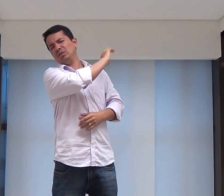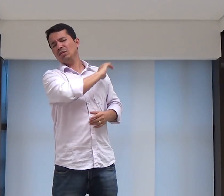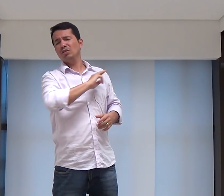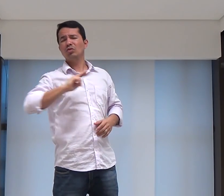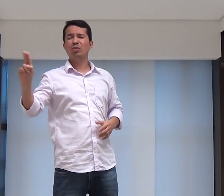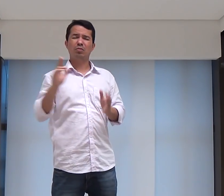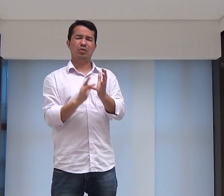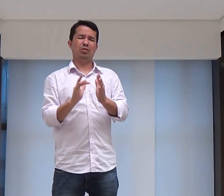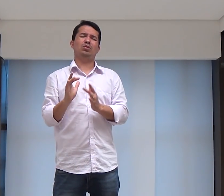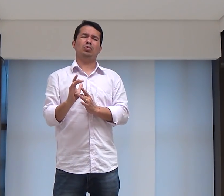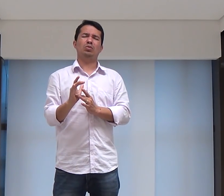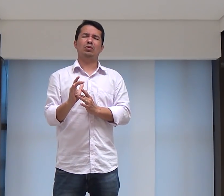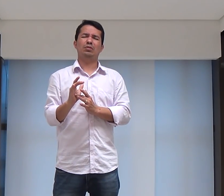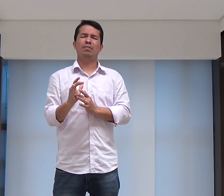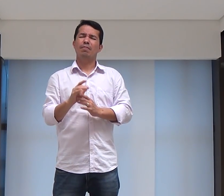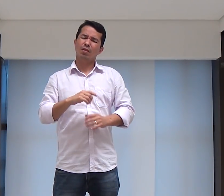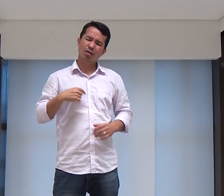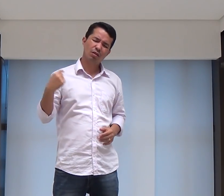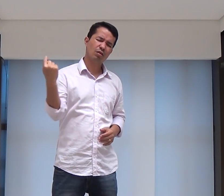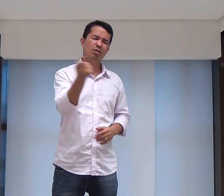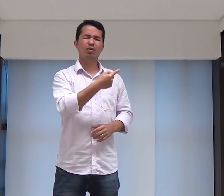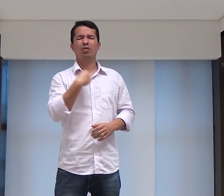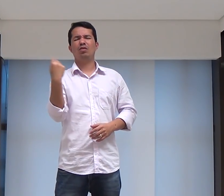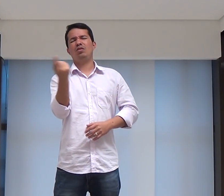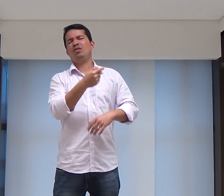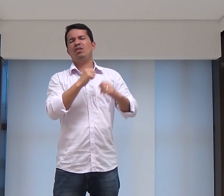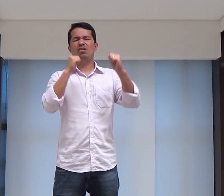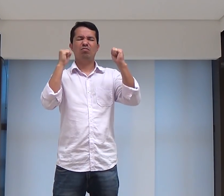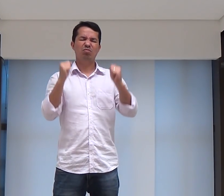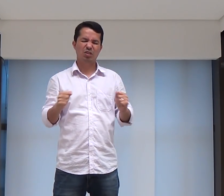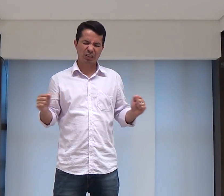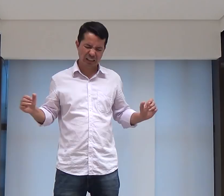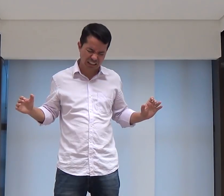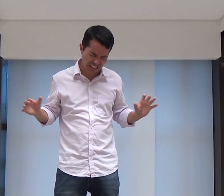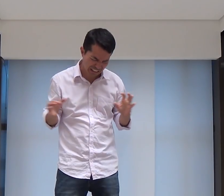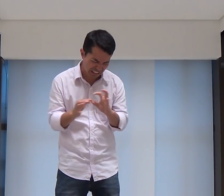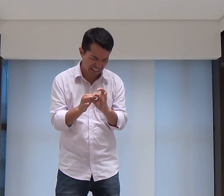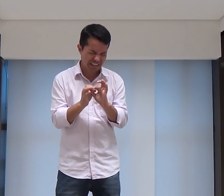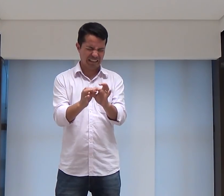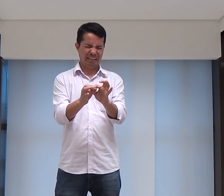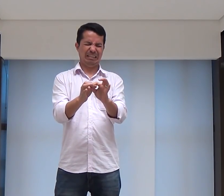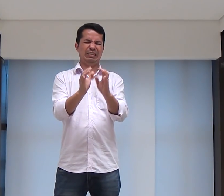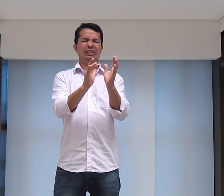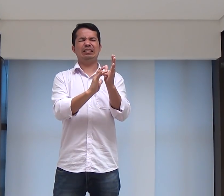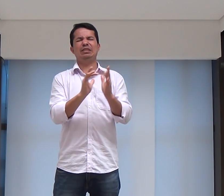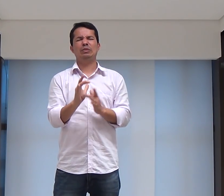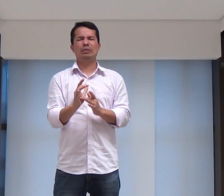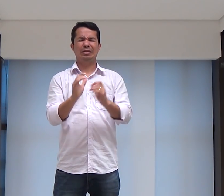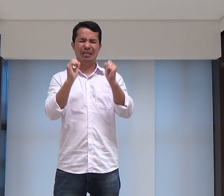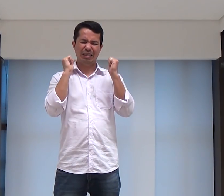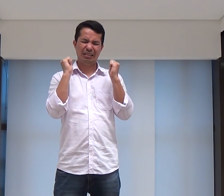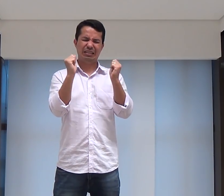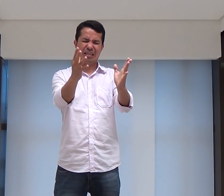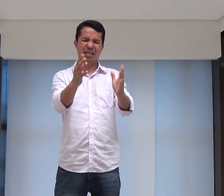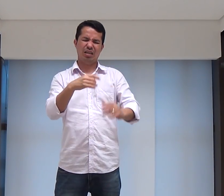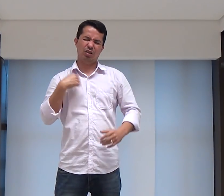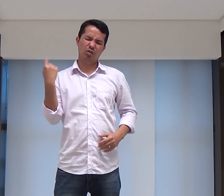Deus, seja tudo lançado fora em nome de Jesus. É o que nós queremos, Senhor. Nós queremos estar com o Senhor.